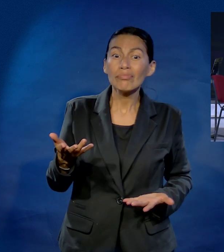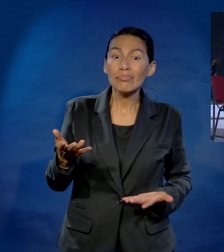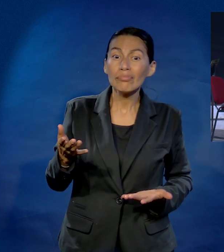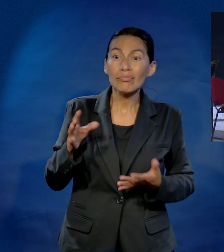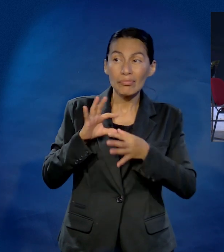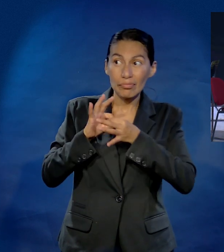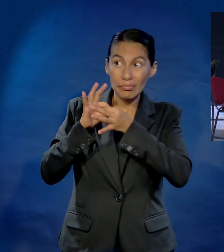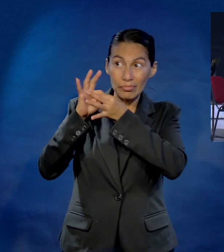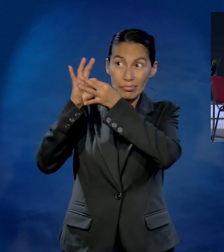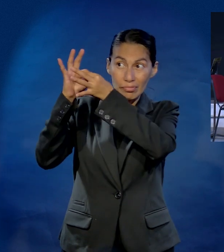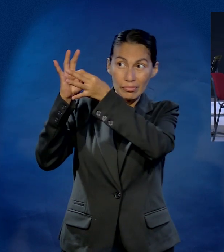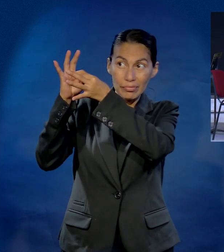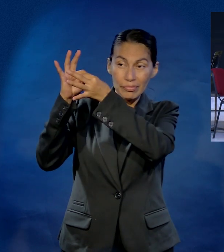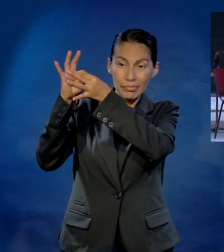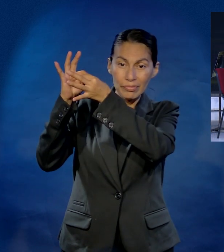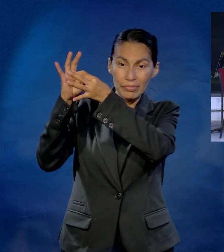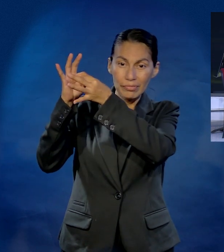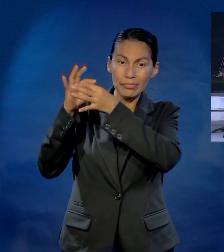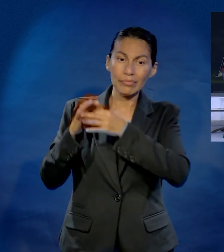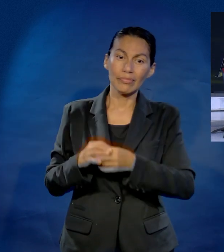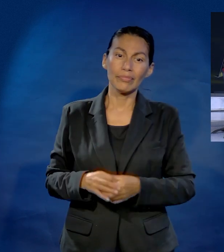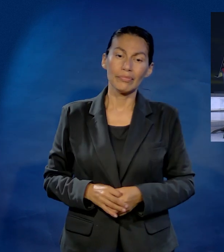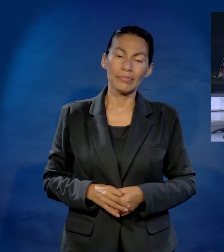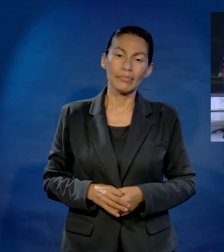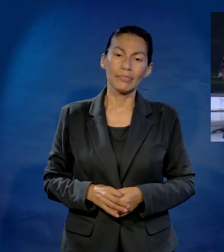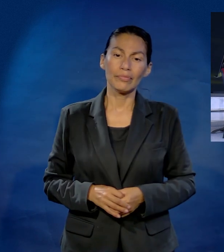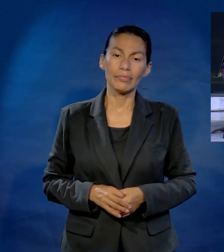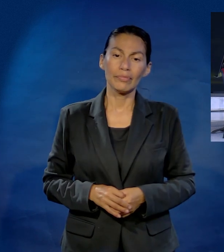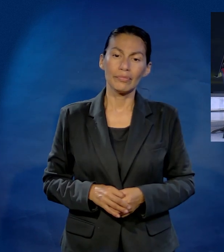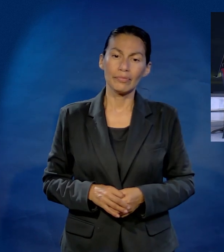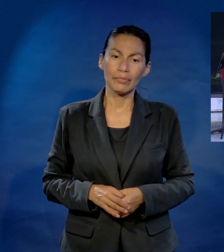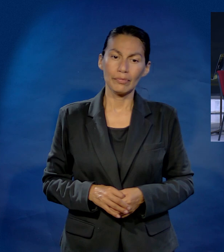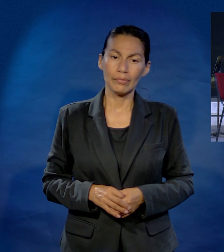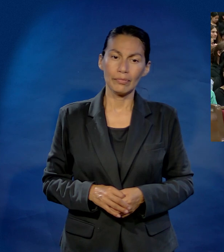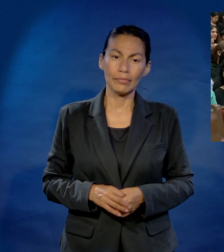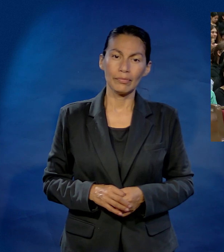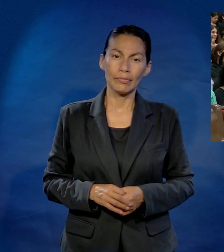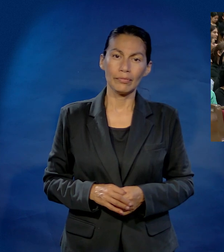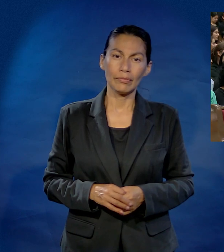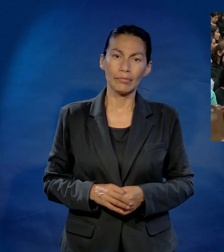Pregúntenle al de al lado, ¿vives en el reino de los cielos? Pregúntenle.